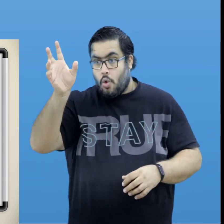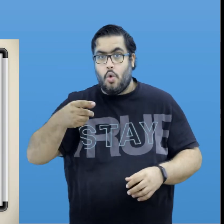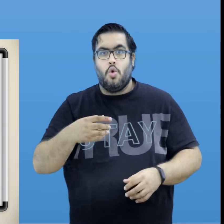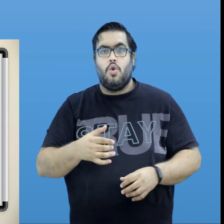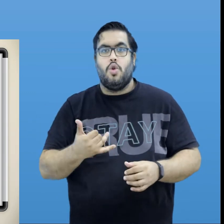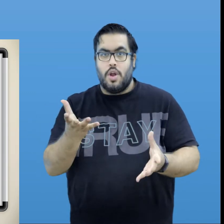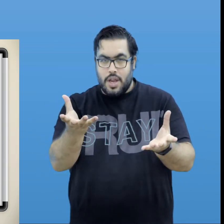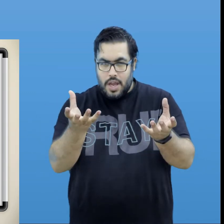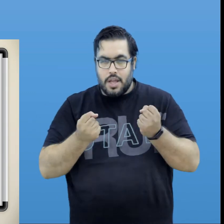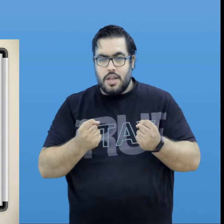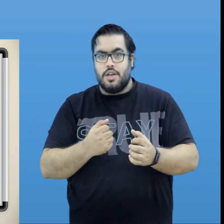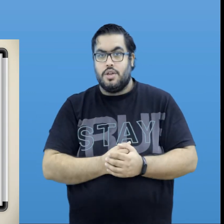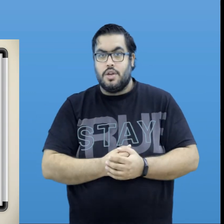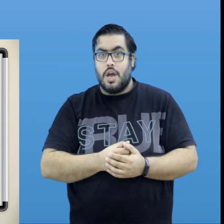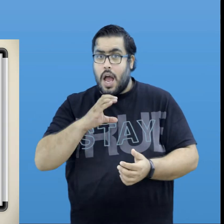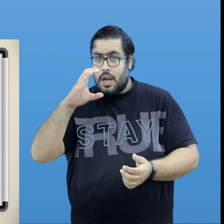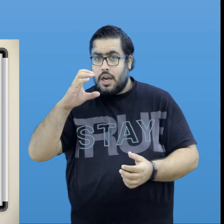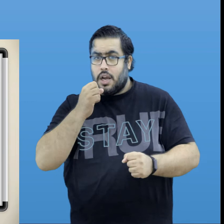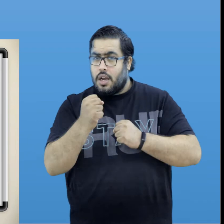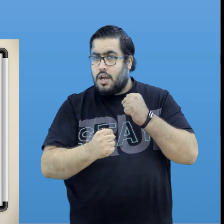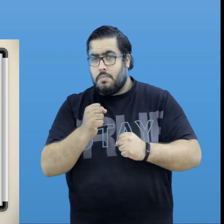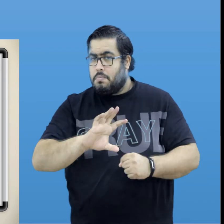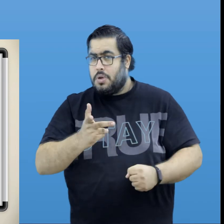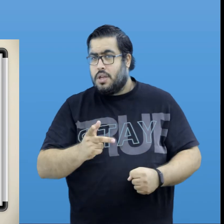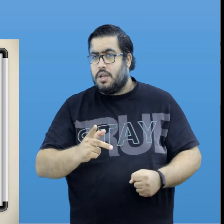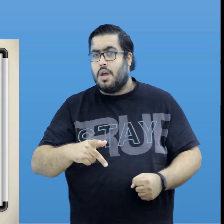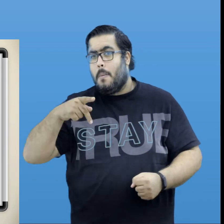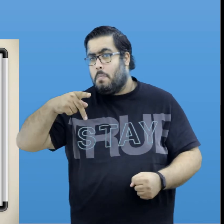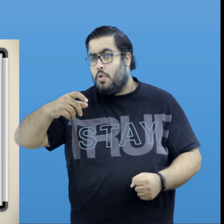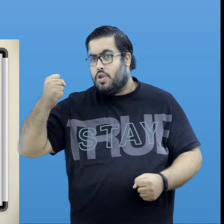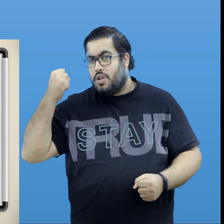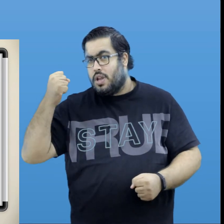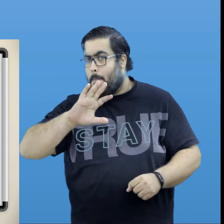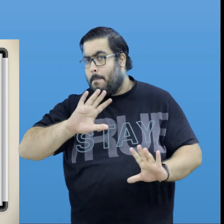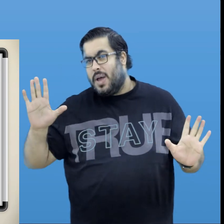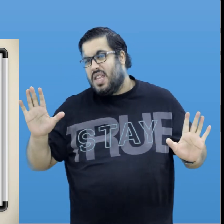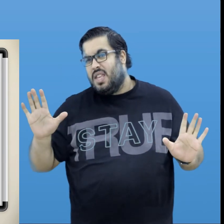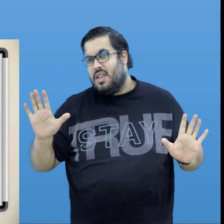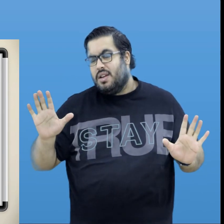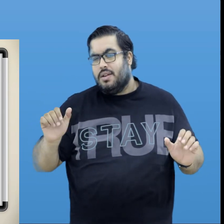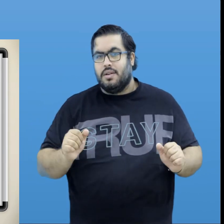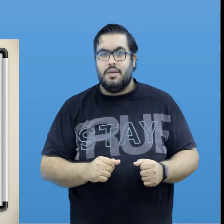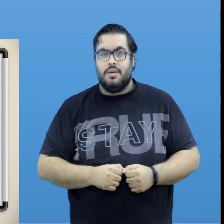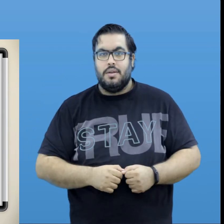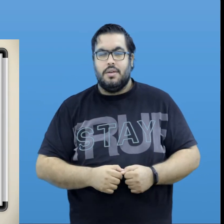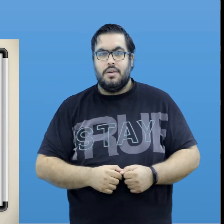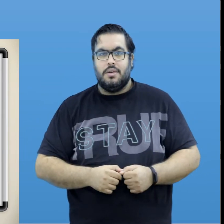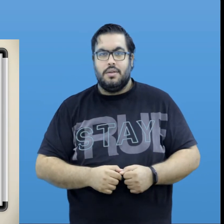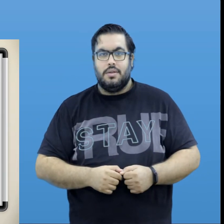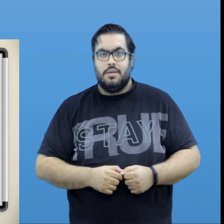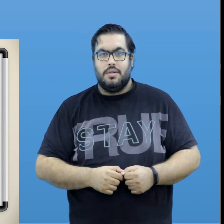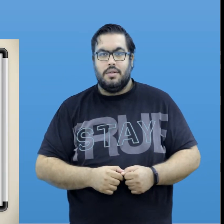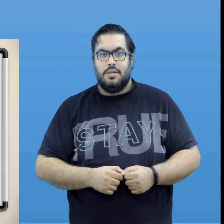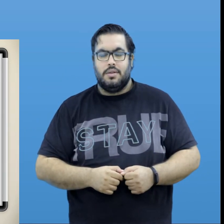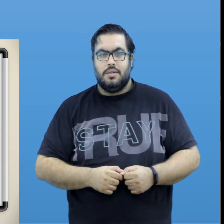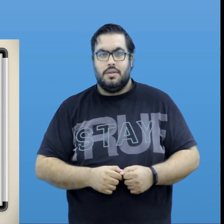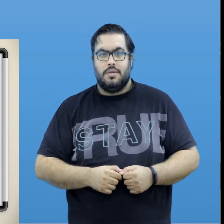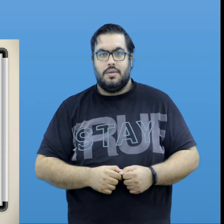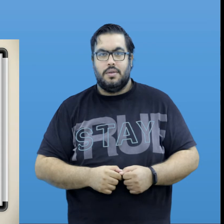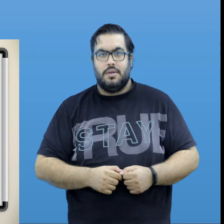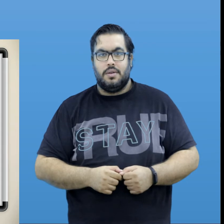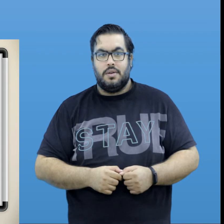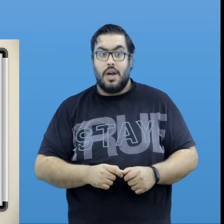Here is our first example. إن اتباع نظام غذائي نباتي بشكل غير مسؤول قد يؤدي إلى سوء